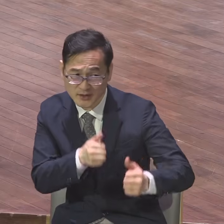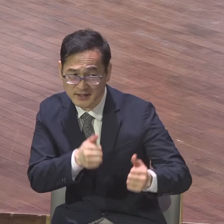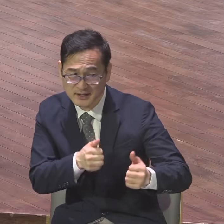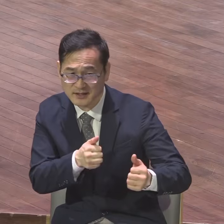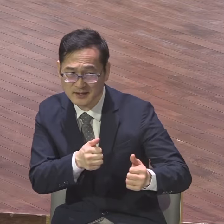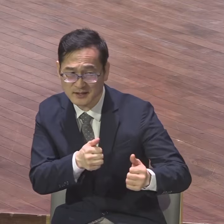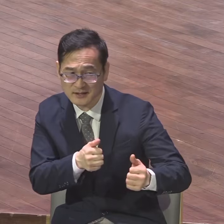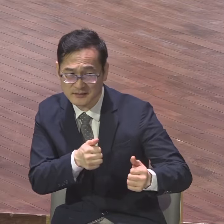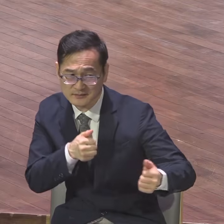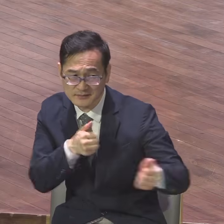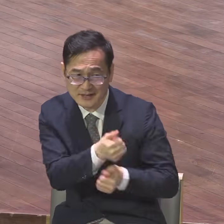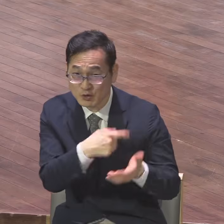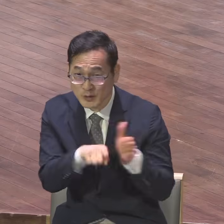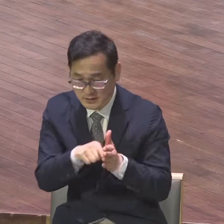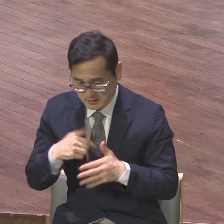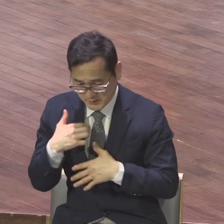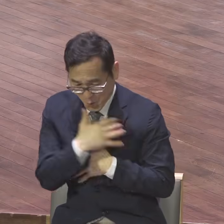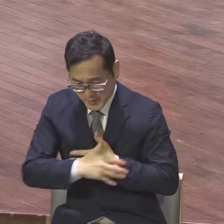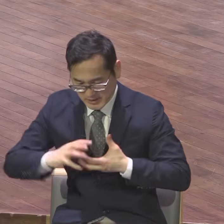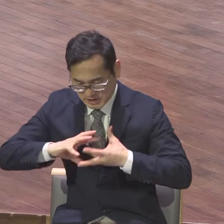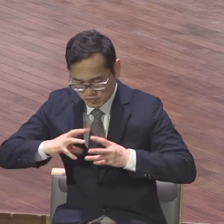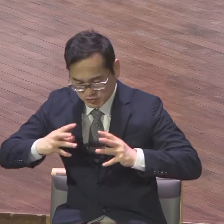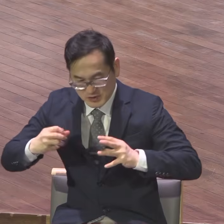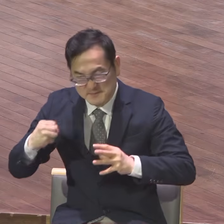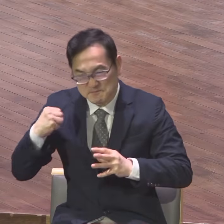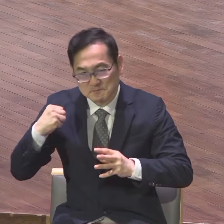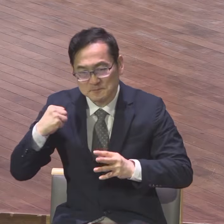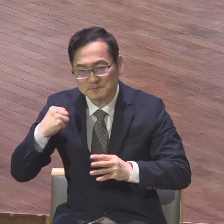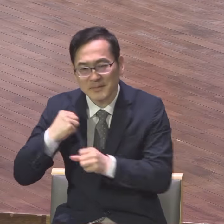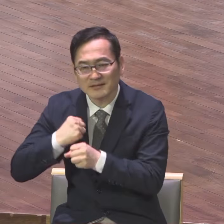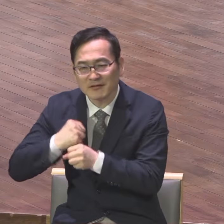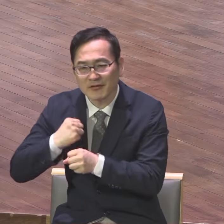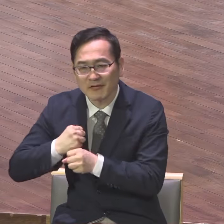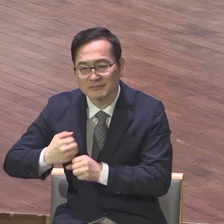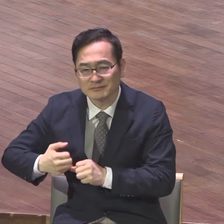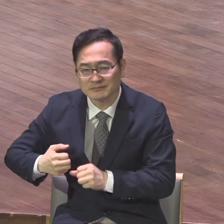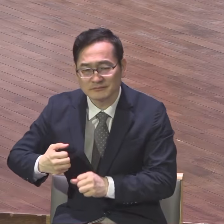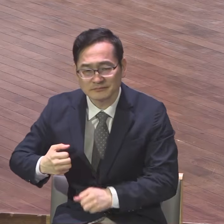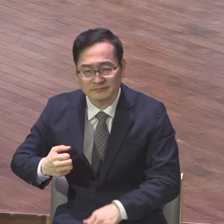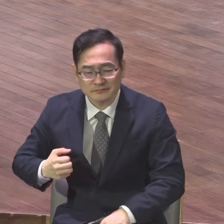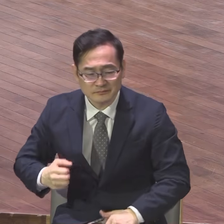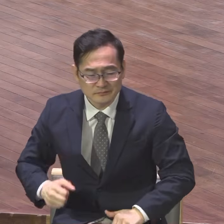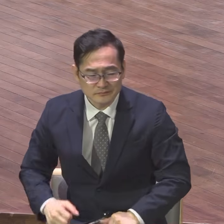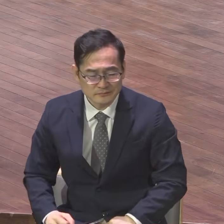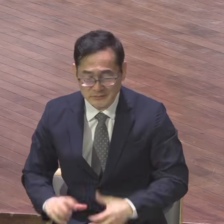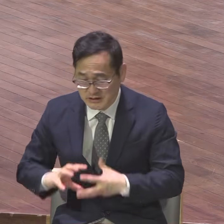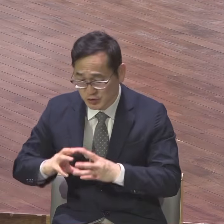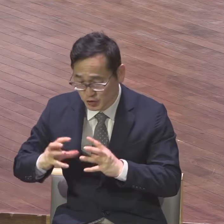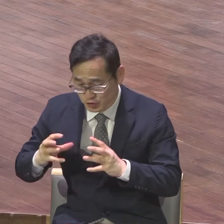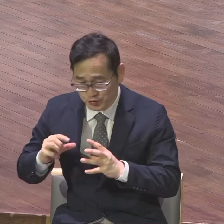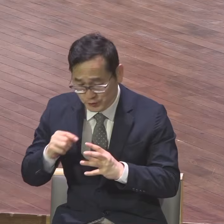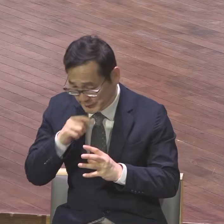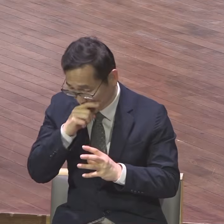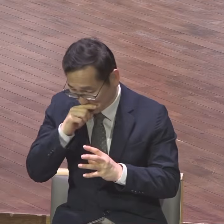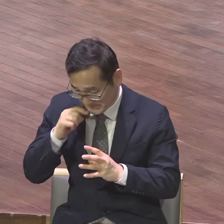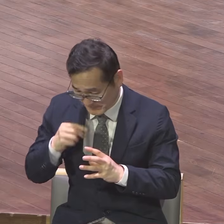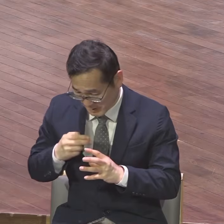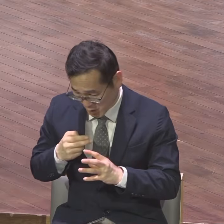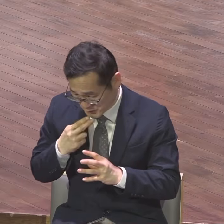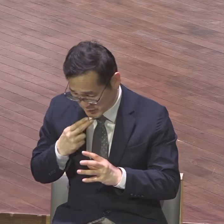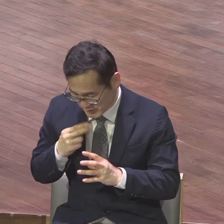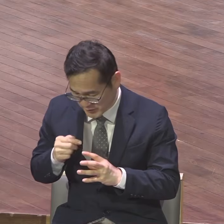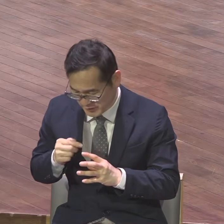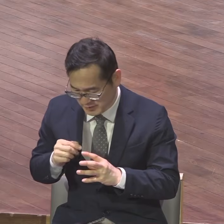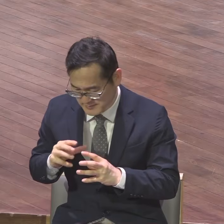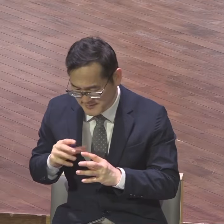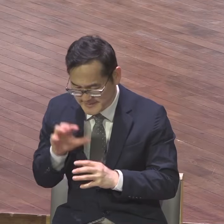경기에 필요한 몸의 근육 없는 걸 만들어야 되잖아요. 없는 걸 만들려면, 그러면 자기 한계를